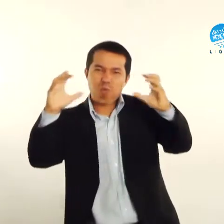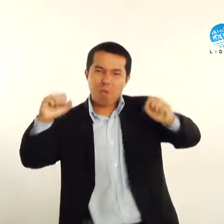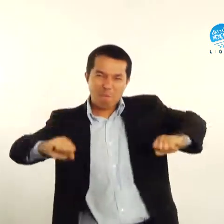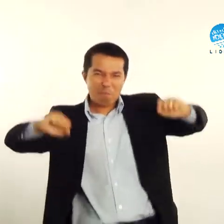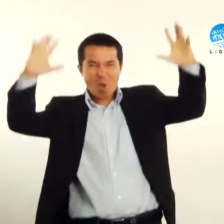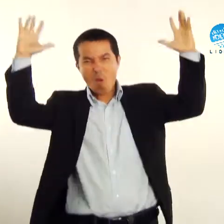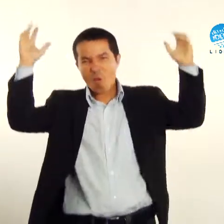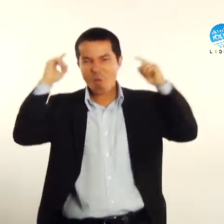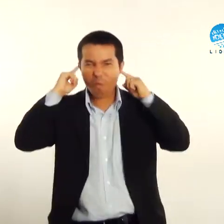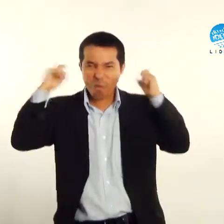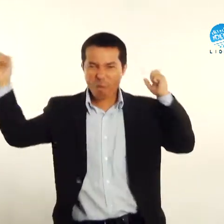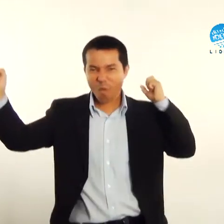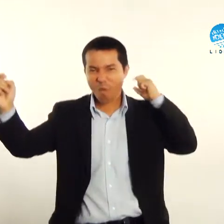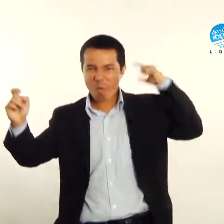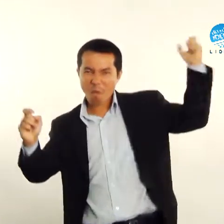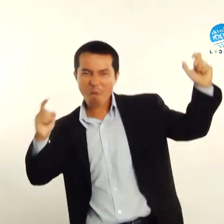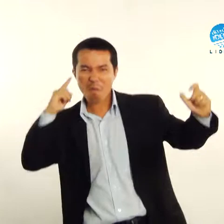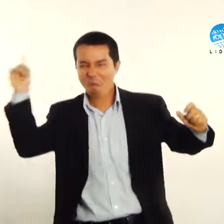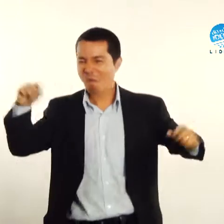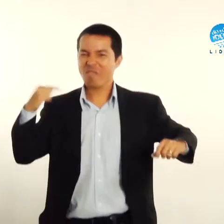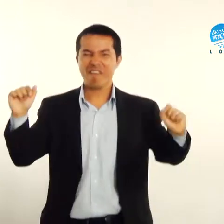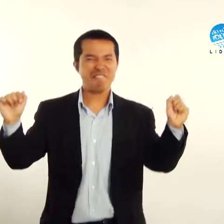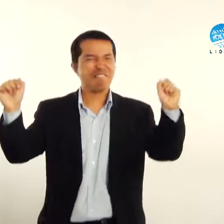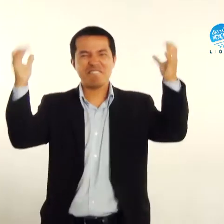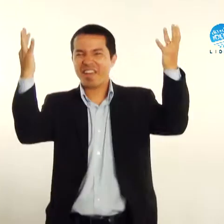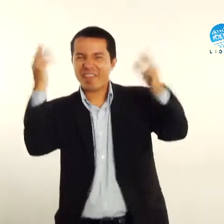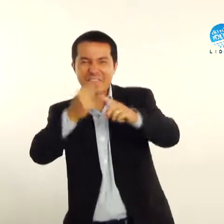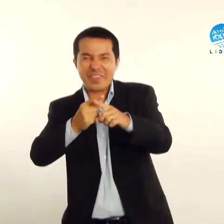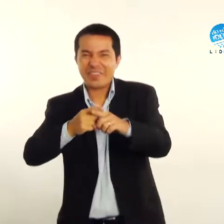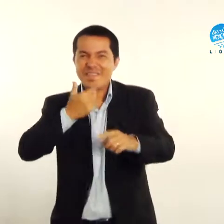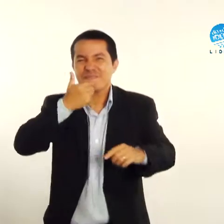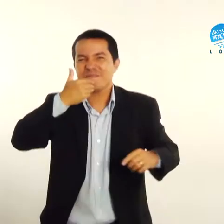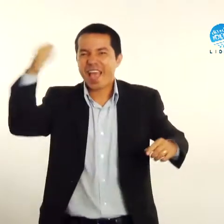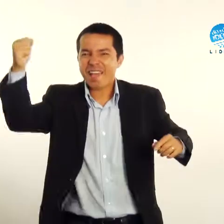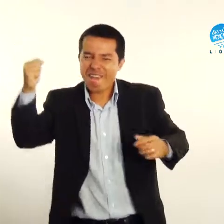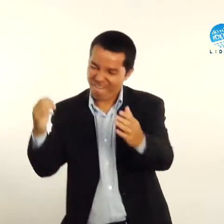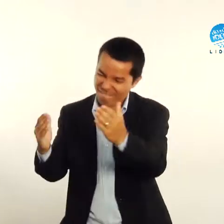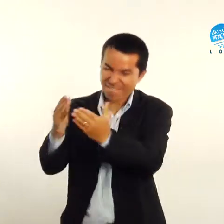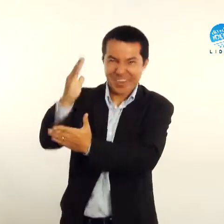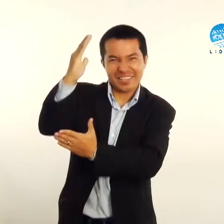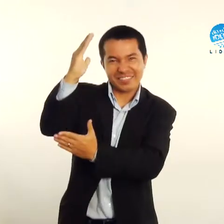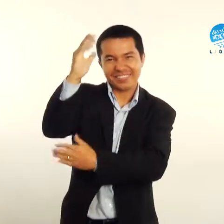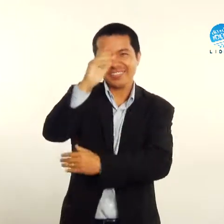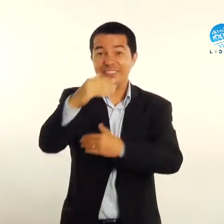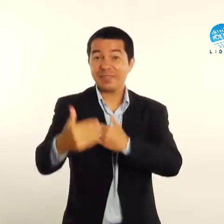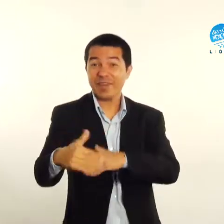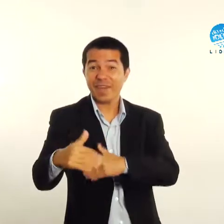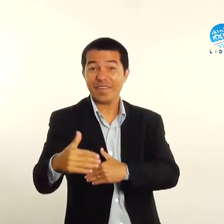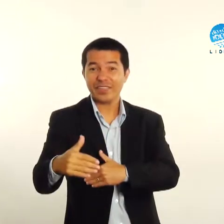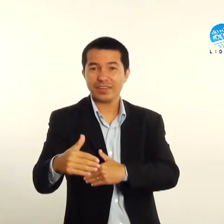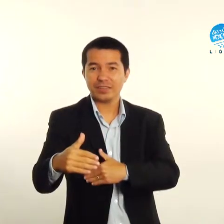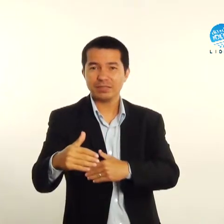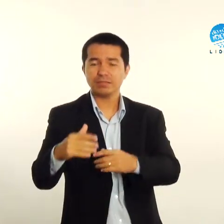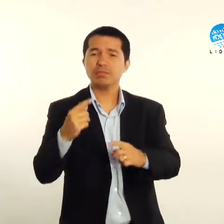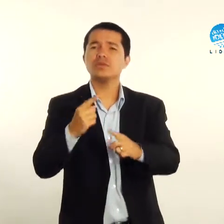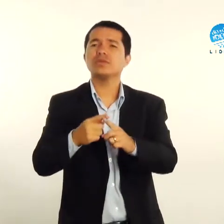estouramos bexiga e tudo, porque na cabeça da gente, a gente está sempre perguntando quem é